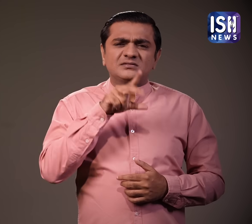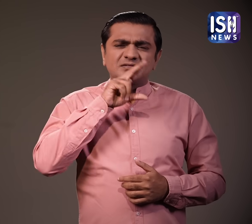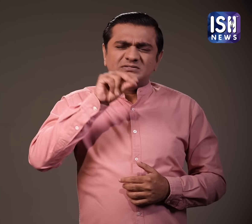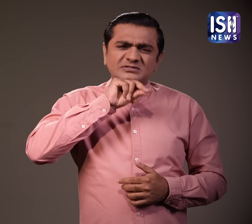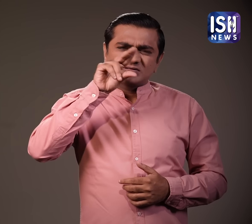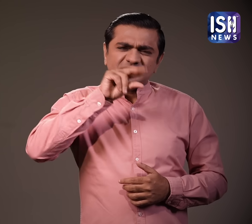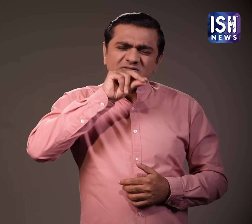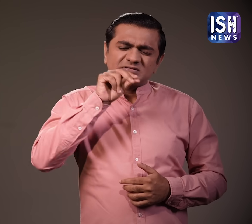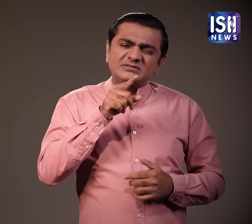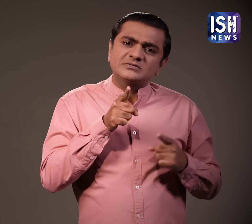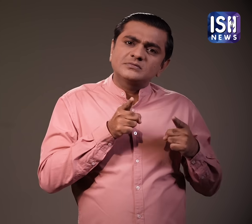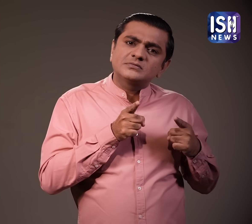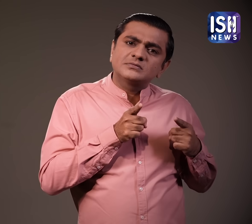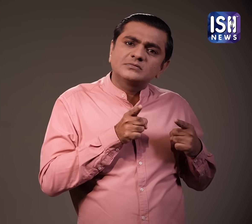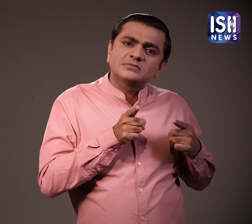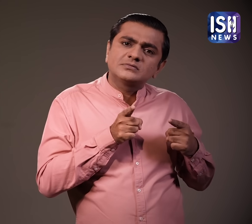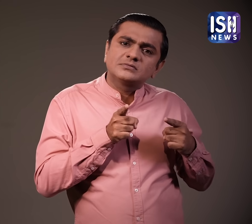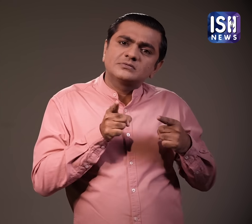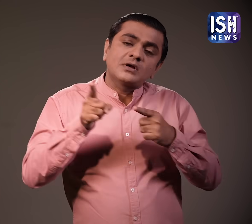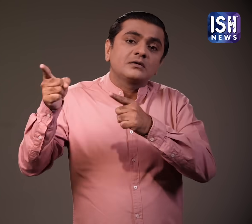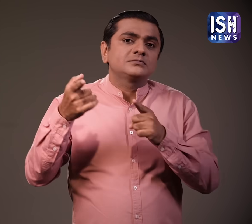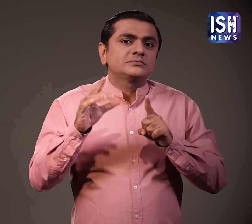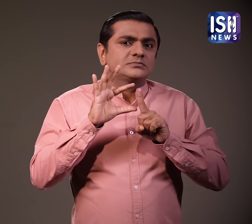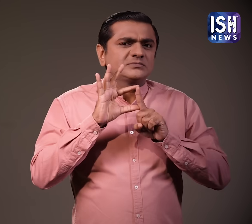उनका ये बयान भाजपा पर करारा हमला था